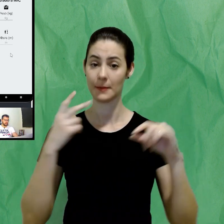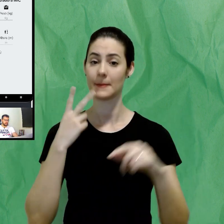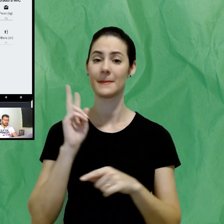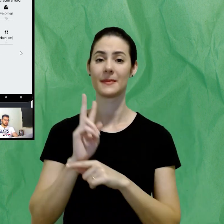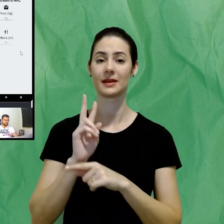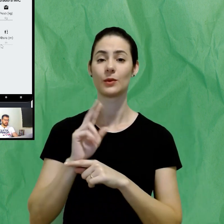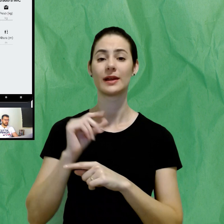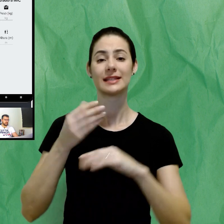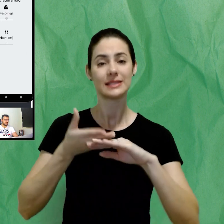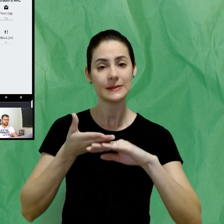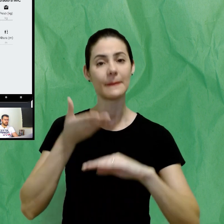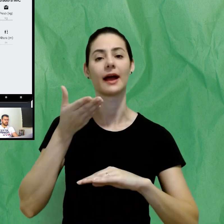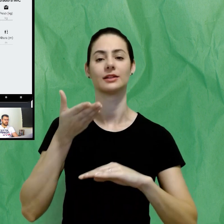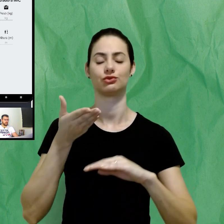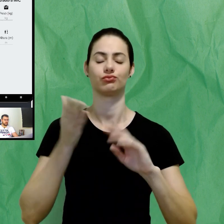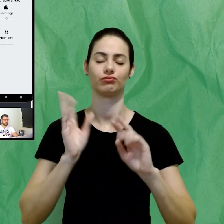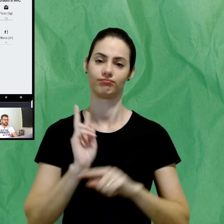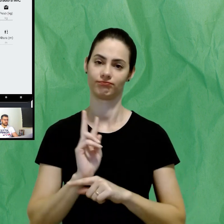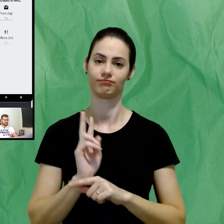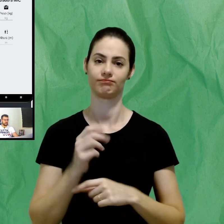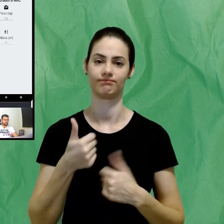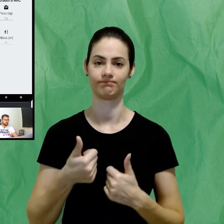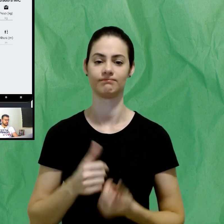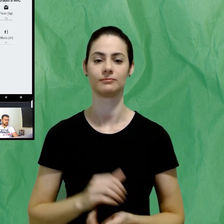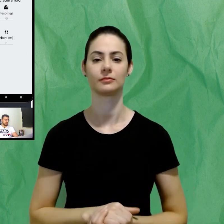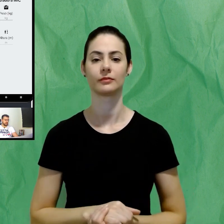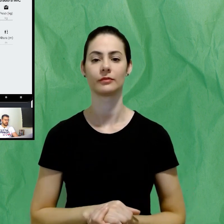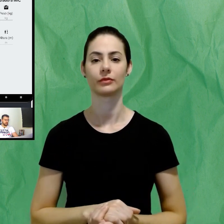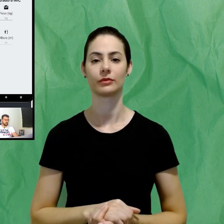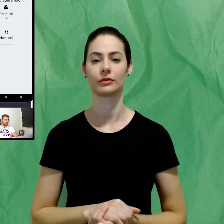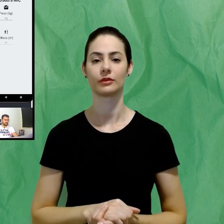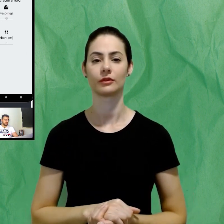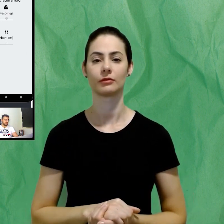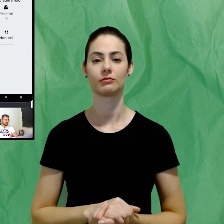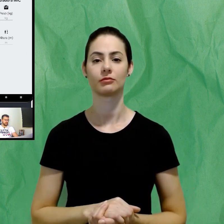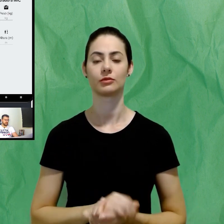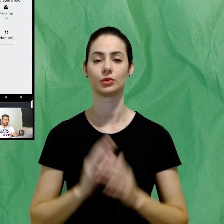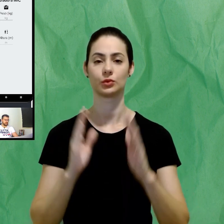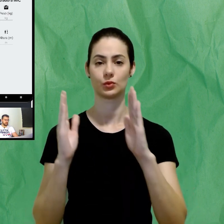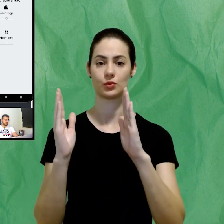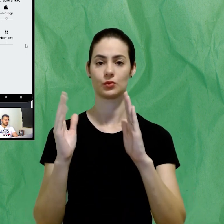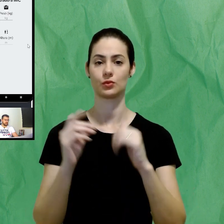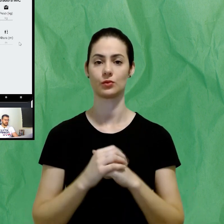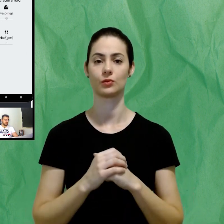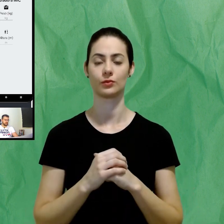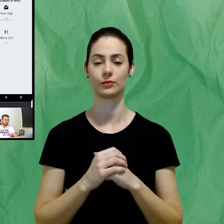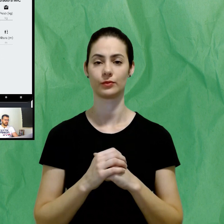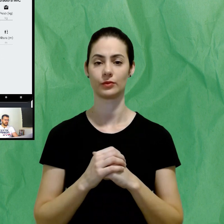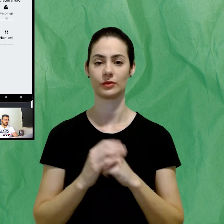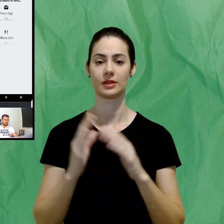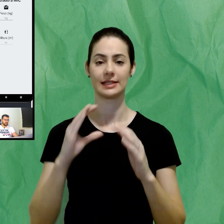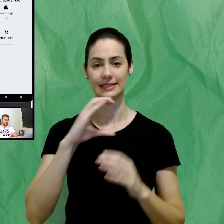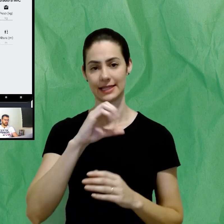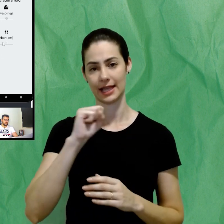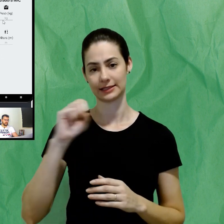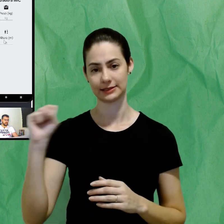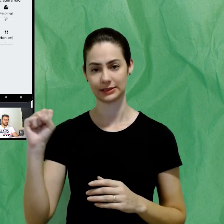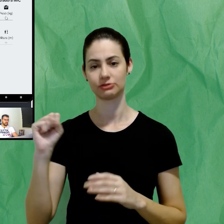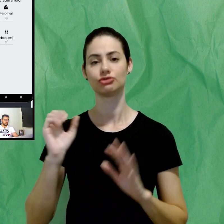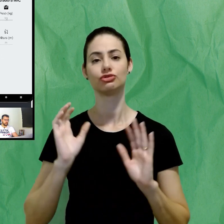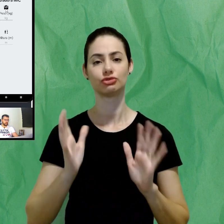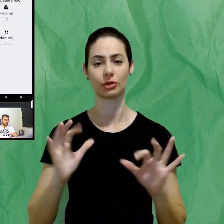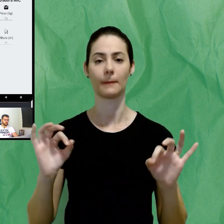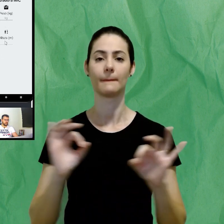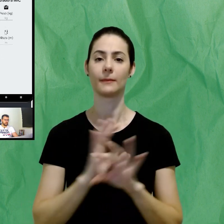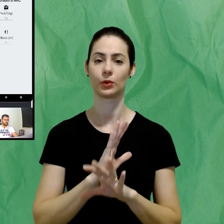um espaço entre os dois aí. Por padrão, o alinhamento do CSS já traz